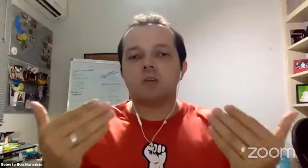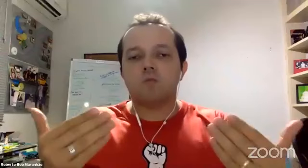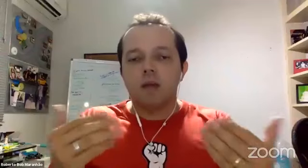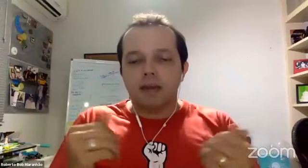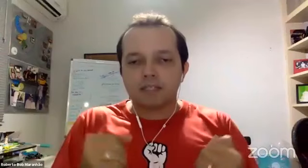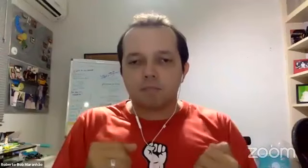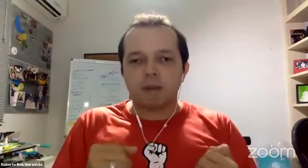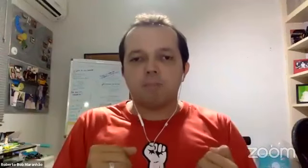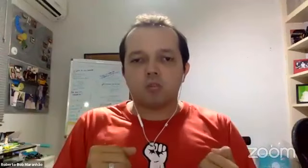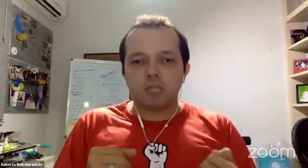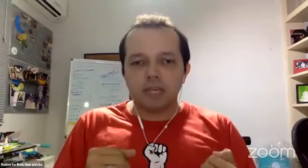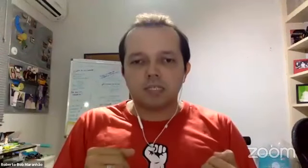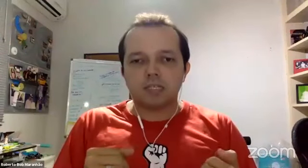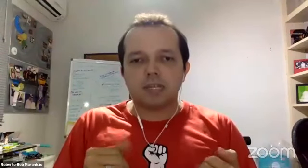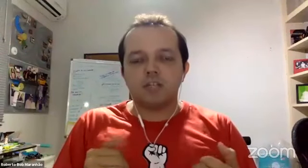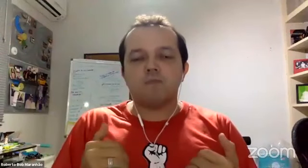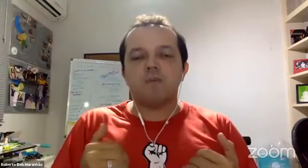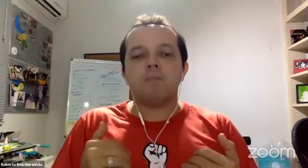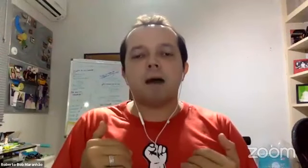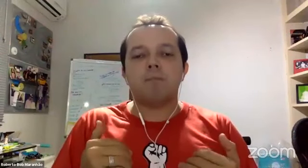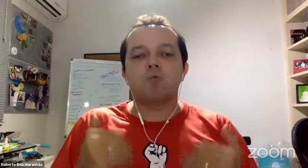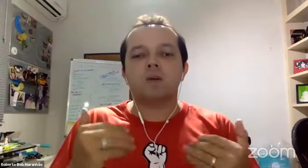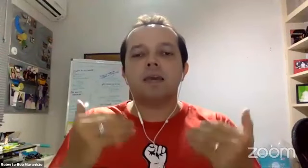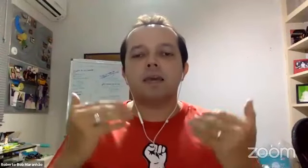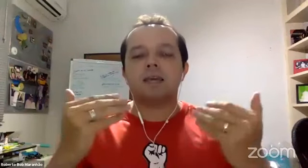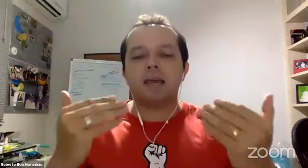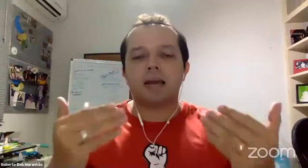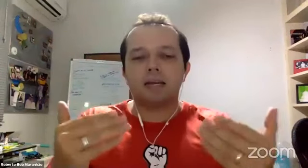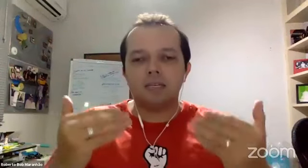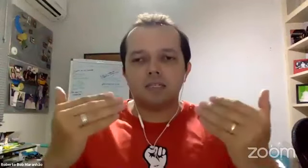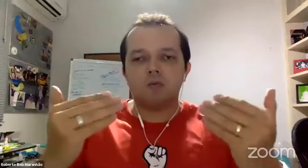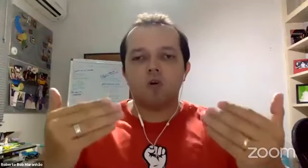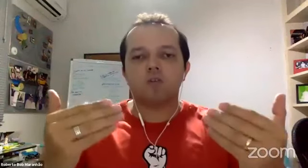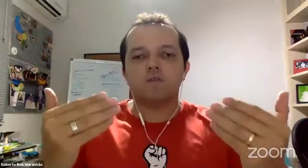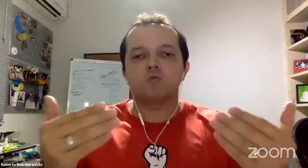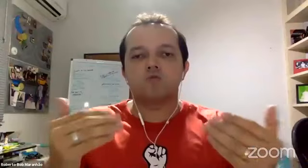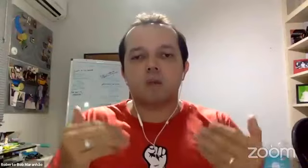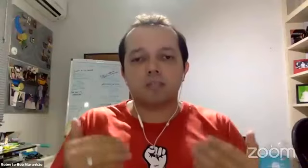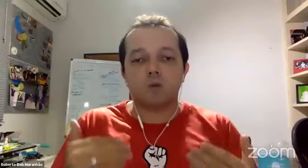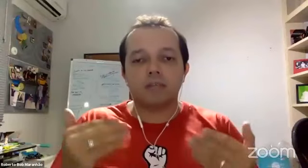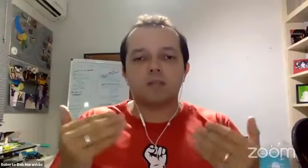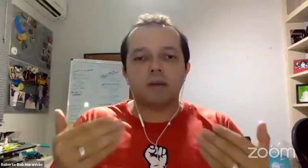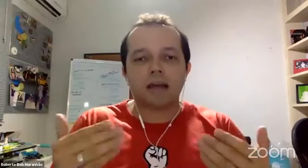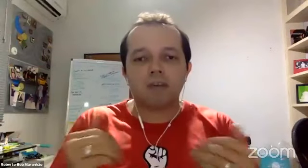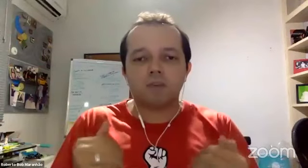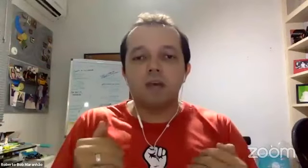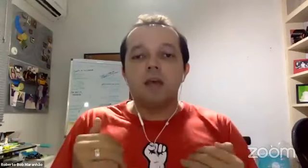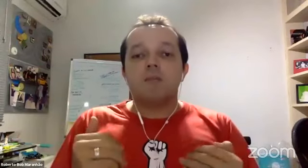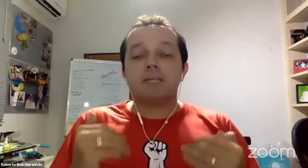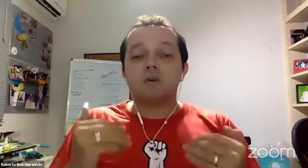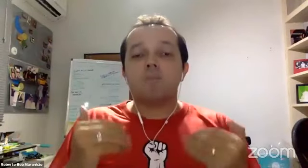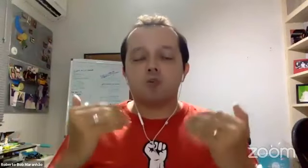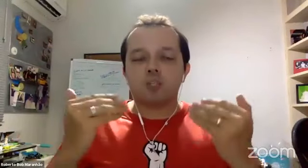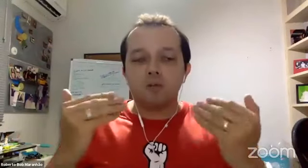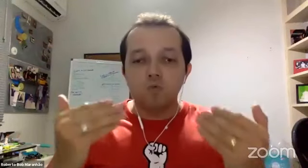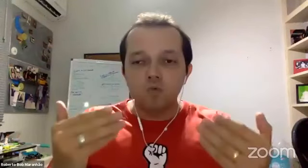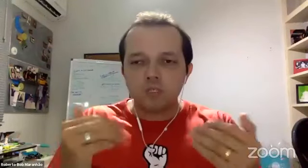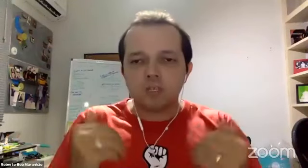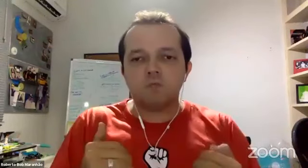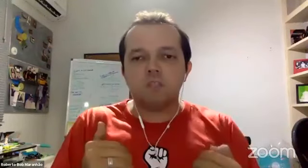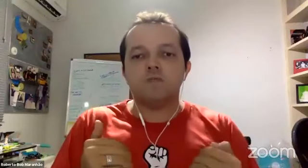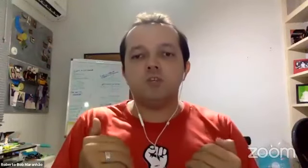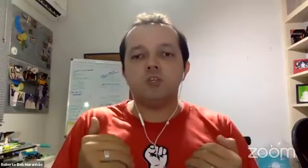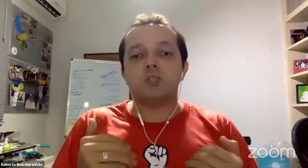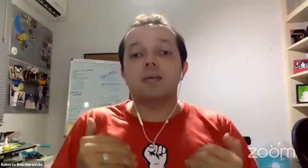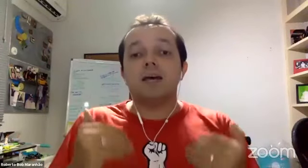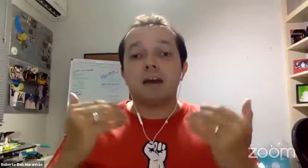eu não tenho essa prepotência, né, de afirmar por que a crise do coronavírus no Brasil ela é tão grave, mas eu apostaria muitas